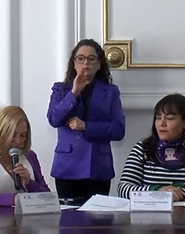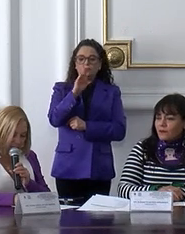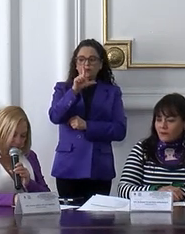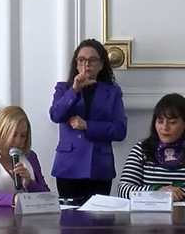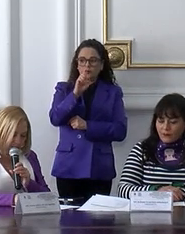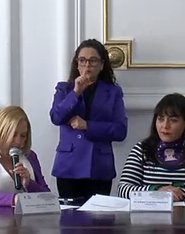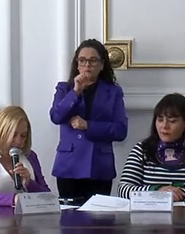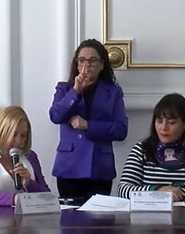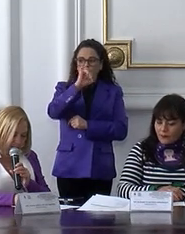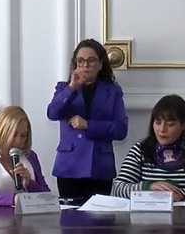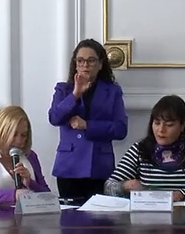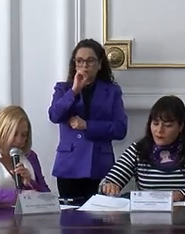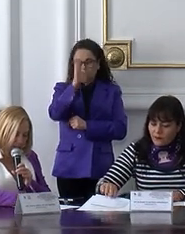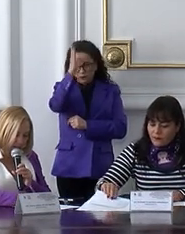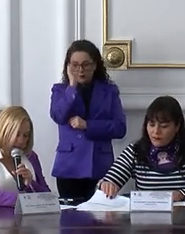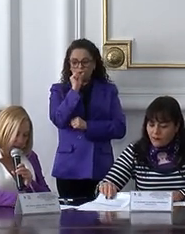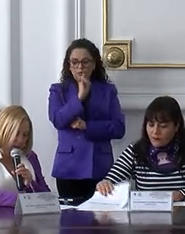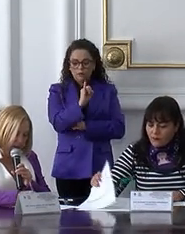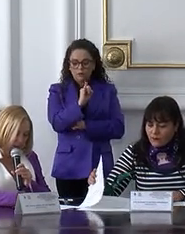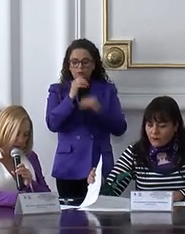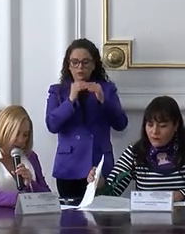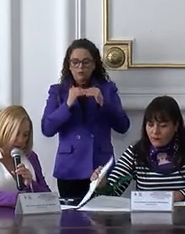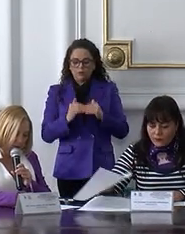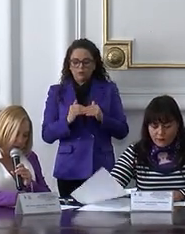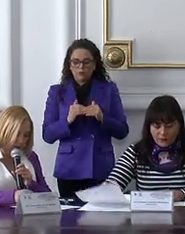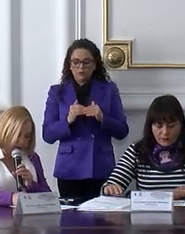Trejo. Pablo Trejo, a favor.